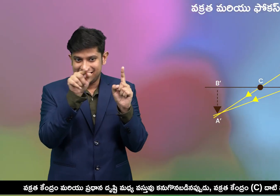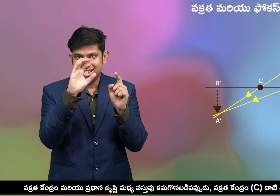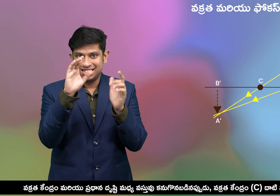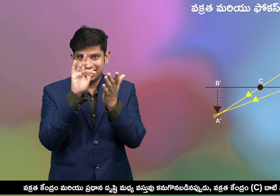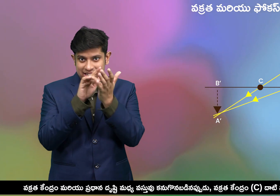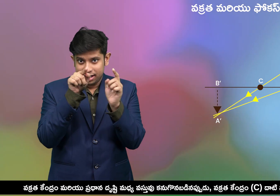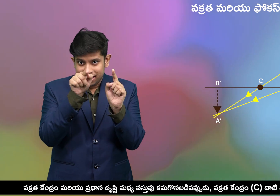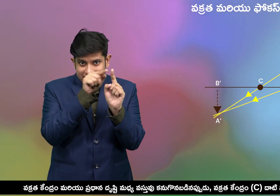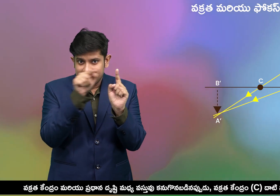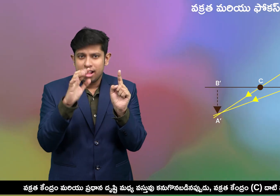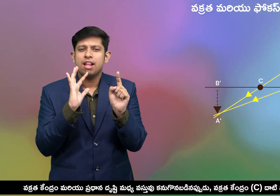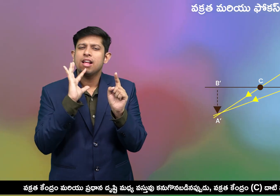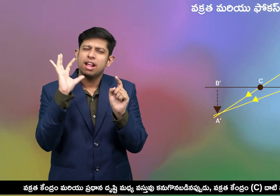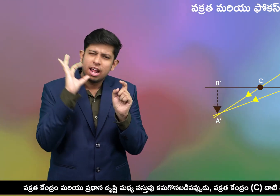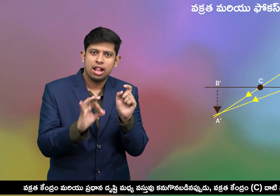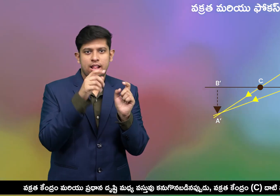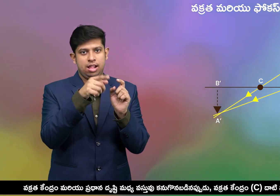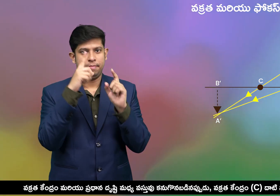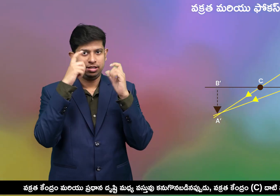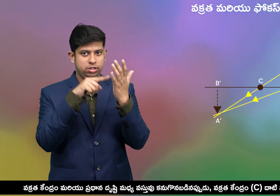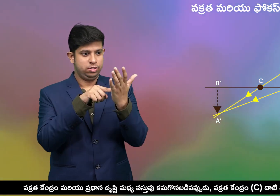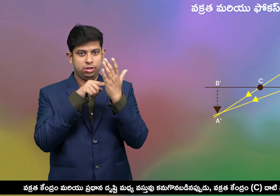సి దాటి నిజమైన చిత్రం సృష్టించబడుతుంది.